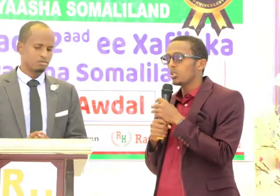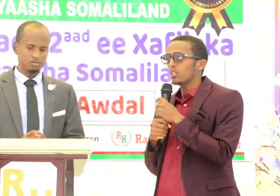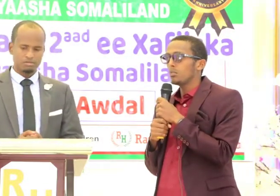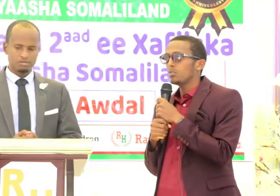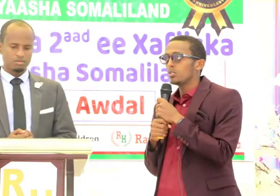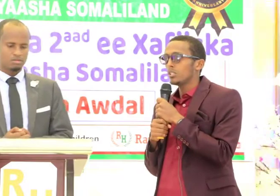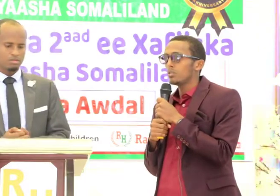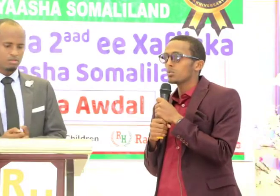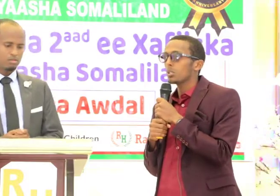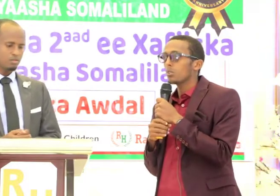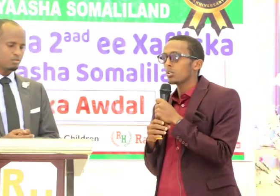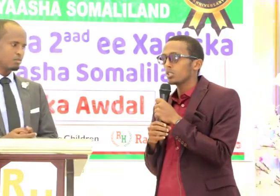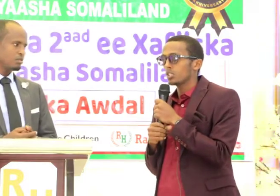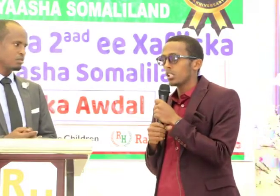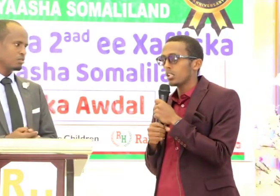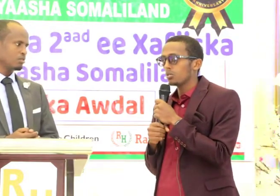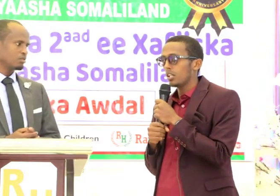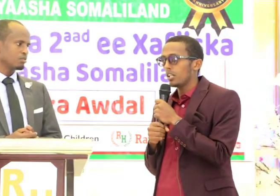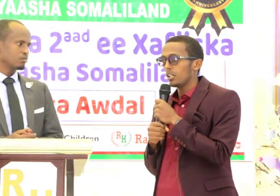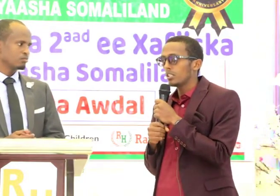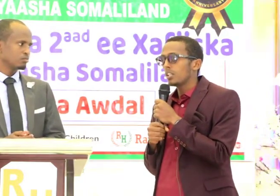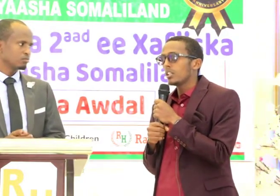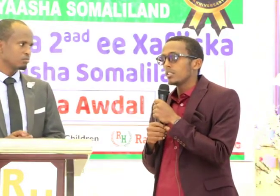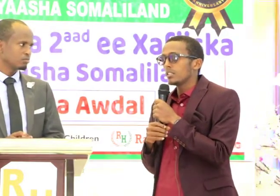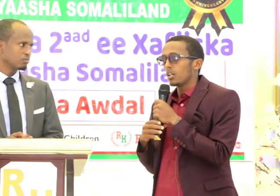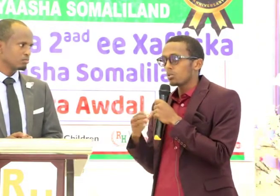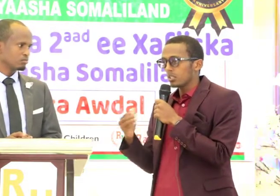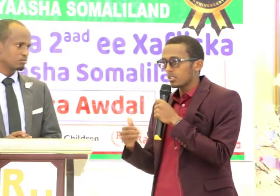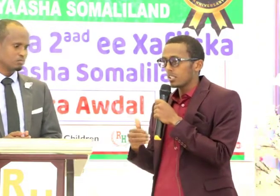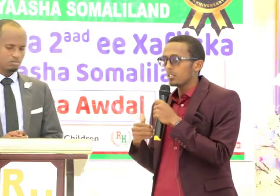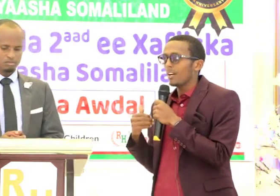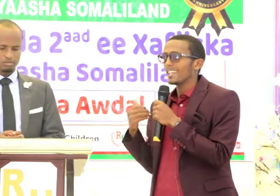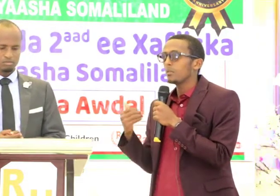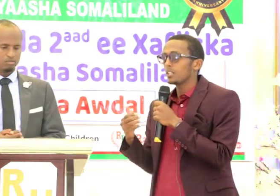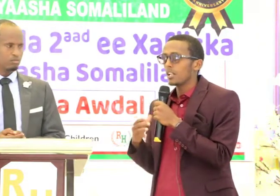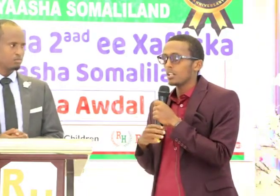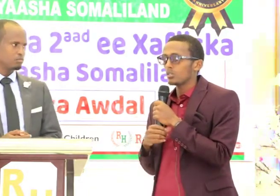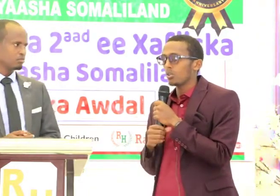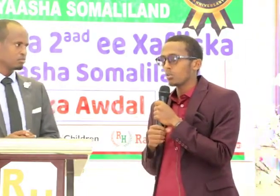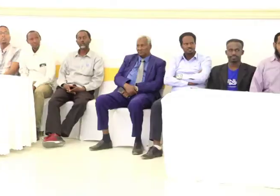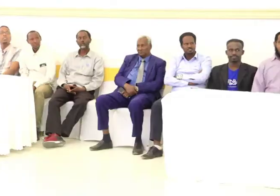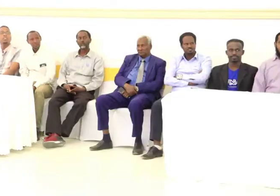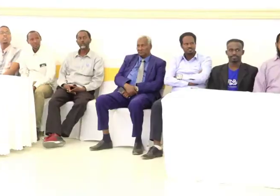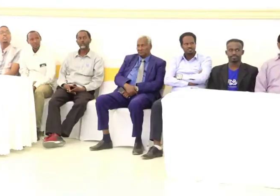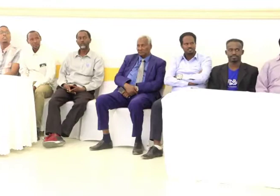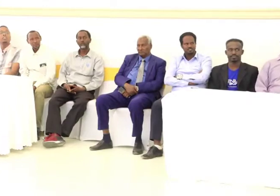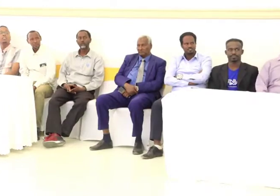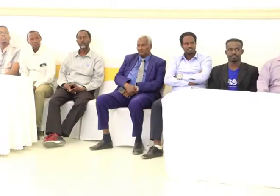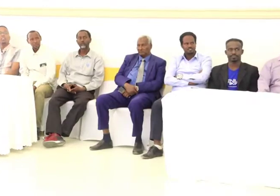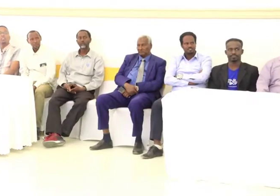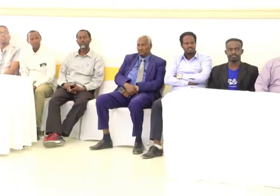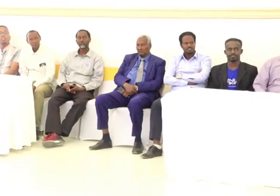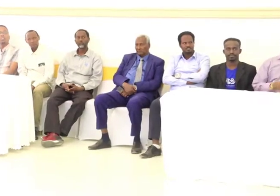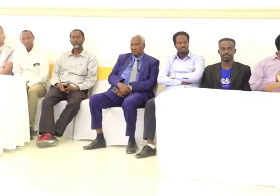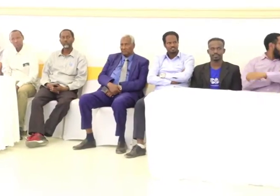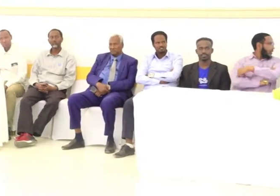Taana waxay doonayaan buuri inay mustaqbalkooda insha allahu tacaala daa ay ku dhistaan, ay wax kaga bedelaan, ay horumar ku sameeyaan bay rabaan